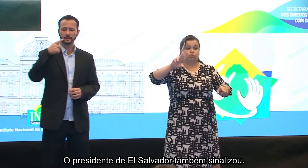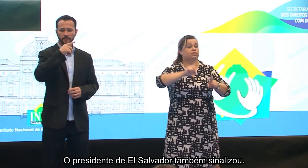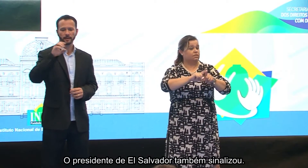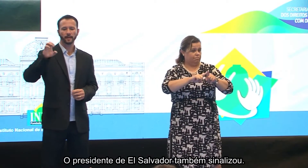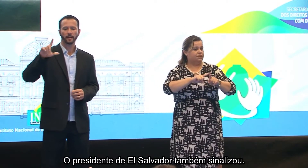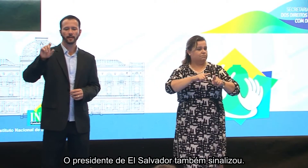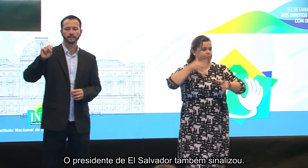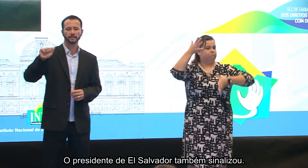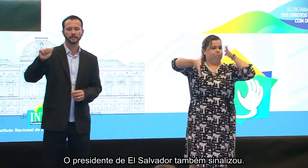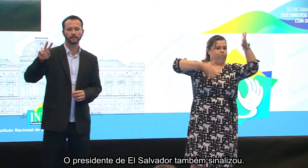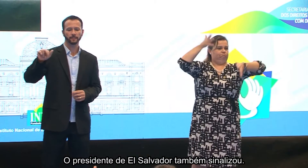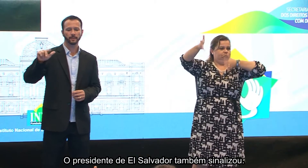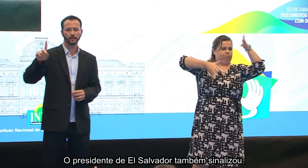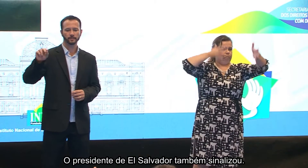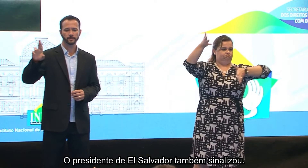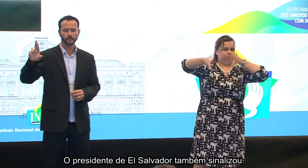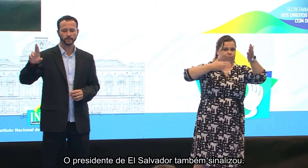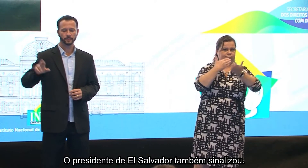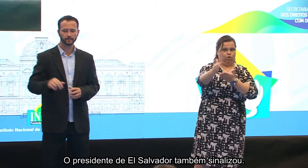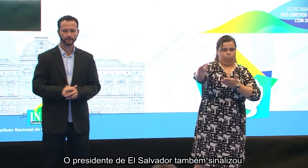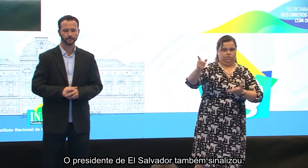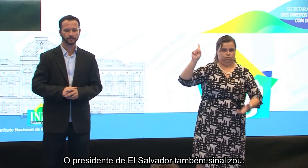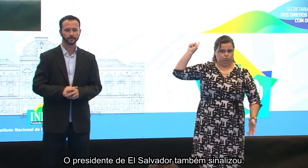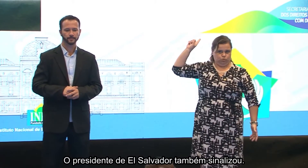presidente de El Salvador também, que sinalizou.